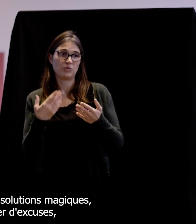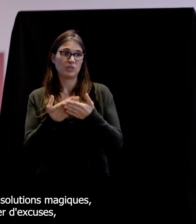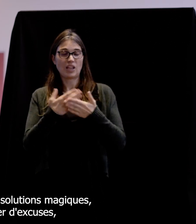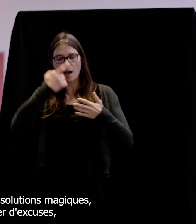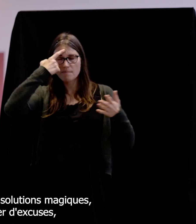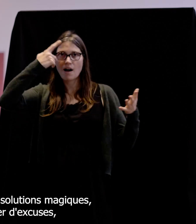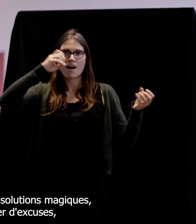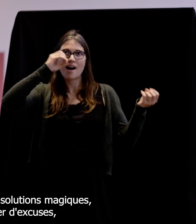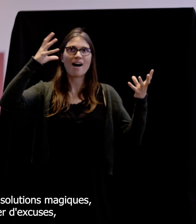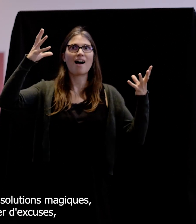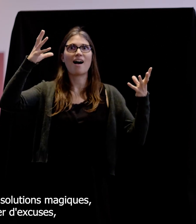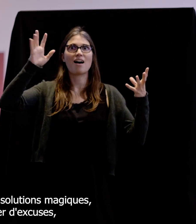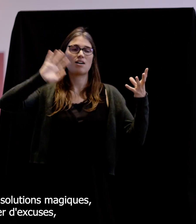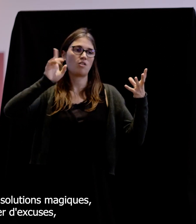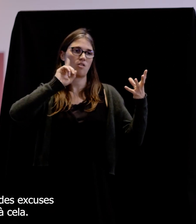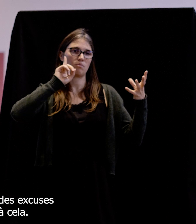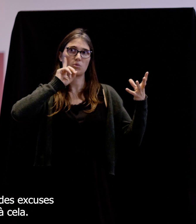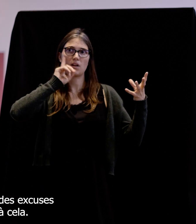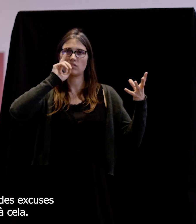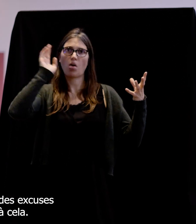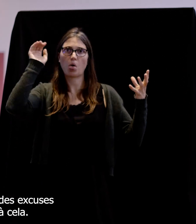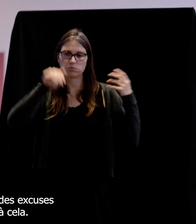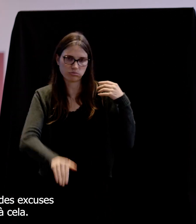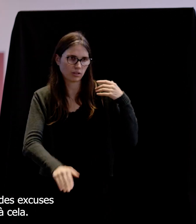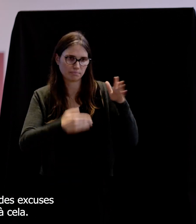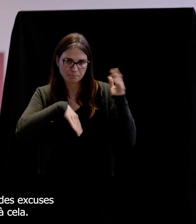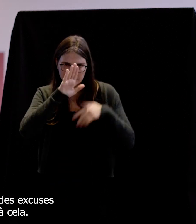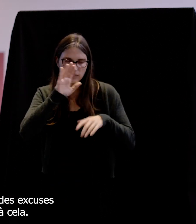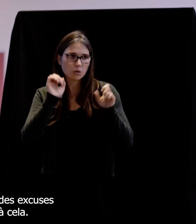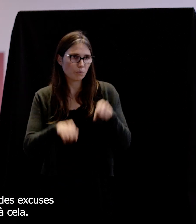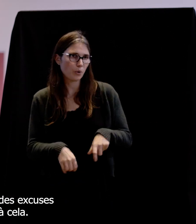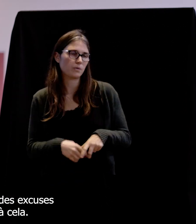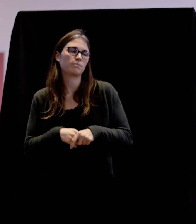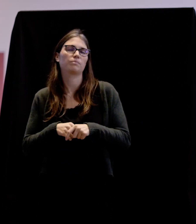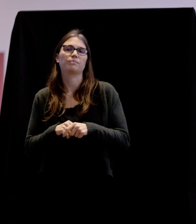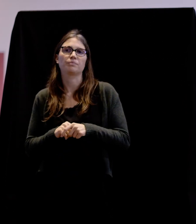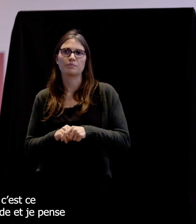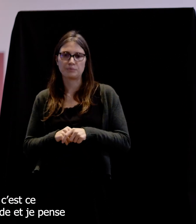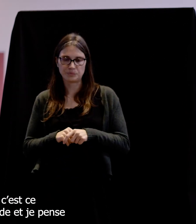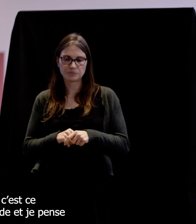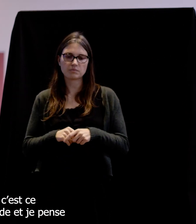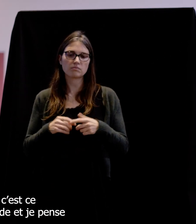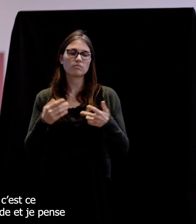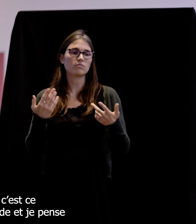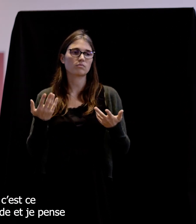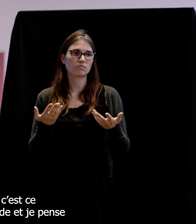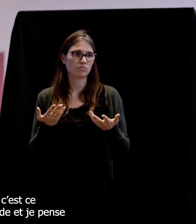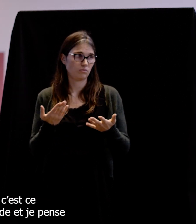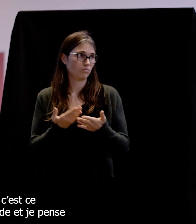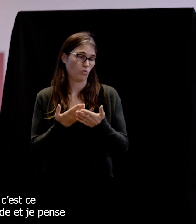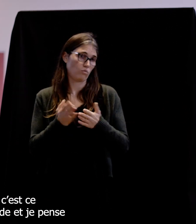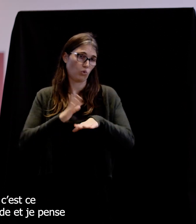solutions magiques, ne pas se donner d'excuses, ne pas donner des excuses à ceci ou à cela. Donc voilà, c'est ce